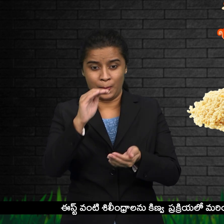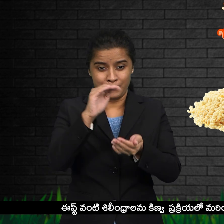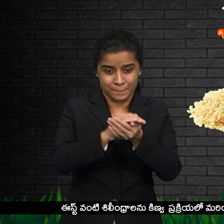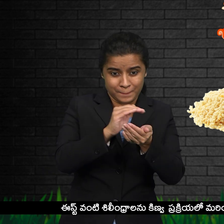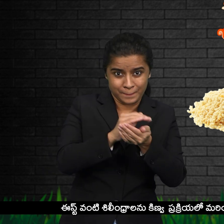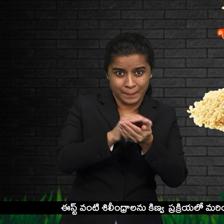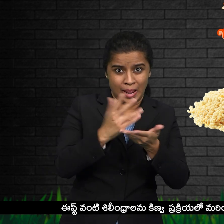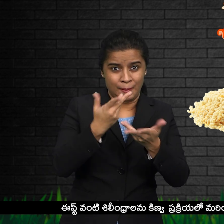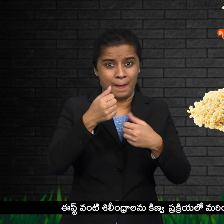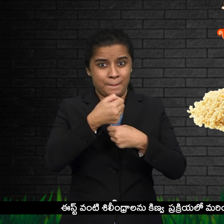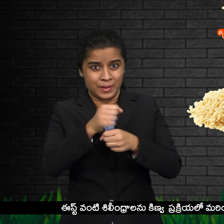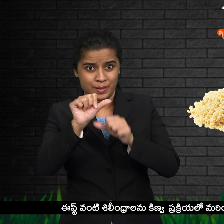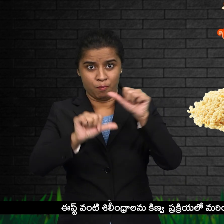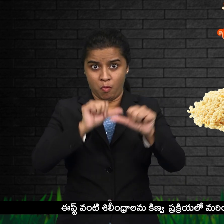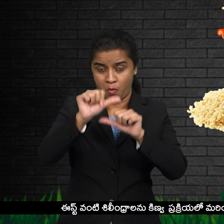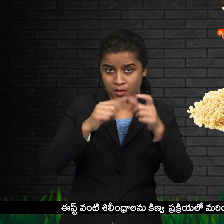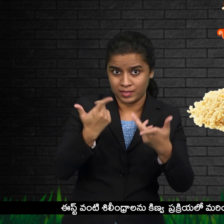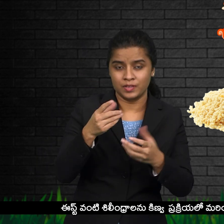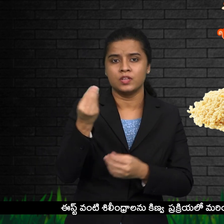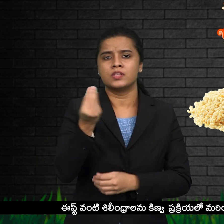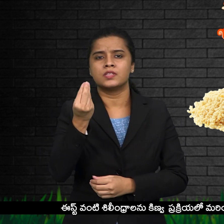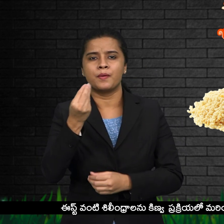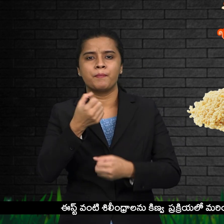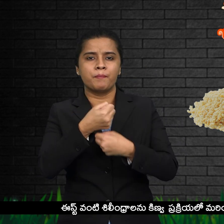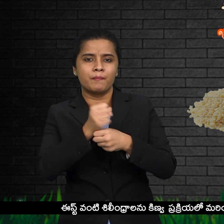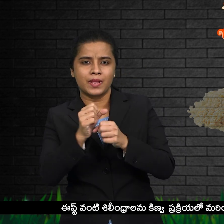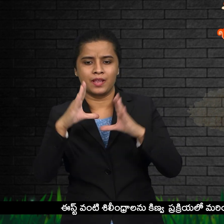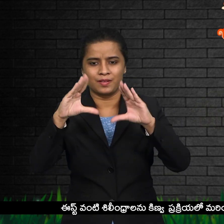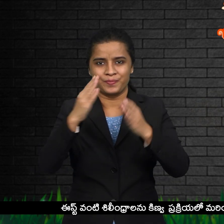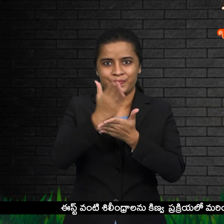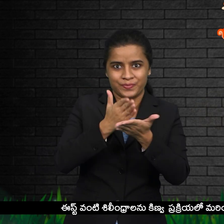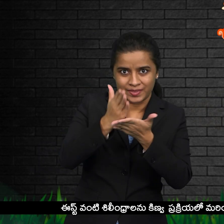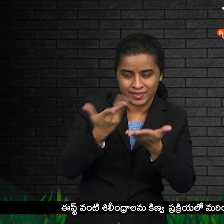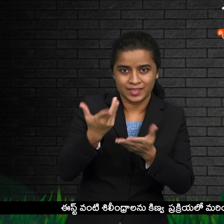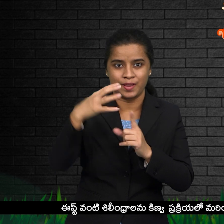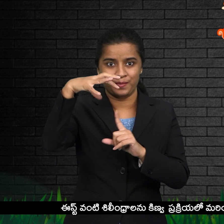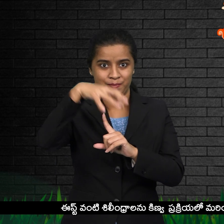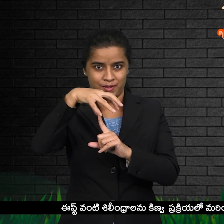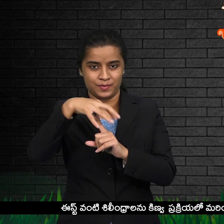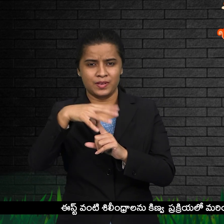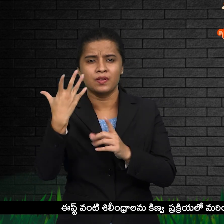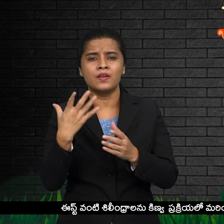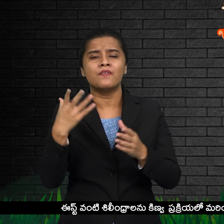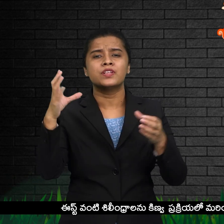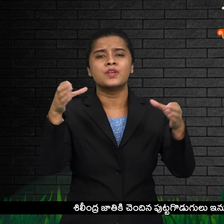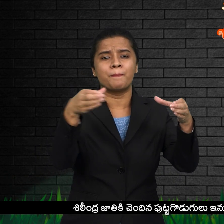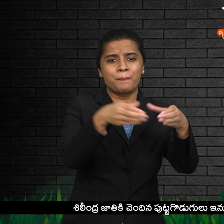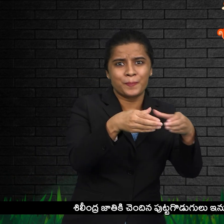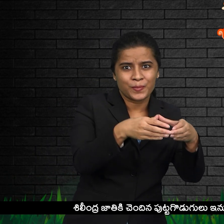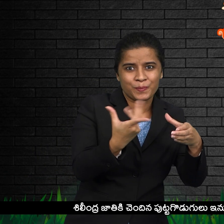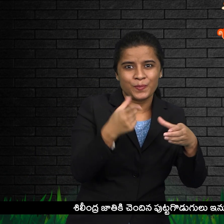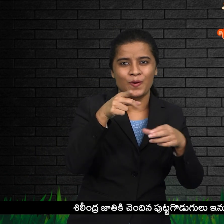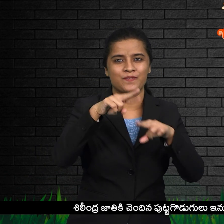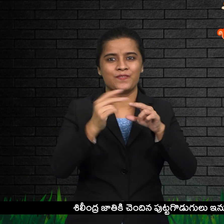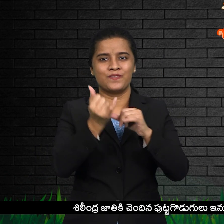ఈస్ట్ వంటి శిలీంధ్రాలను కిణ్వ ప్రక్రియలో మరియు కొన్ని రొట్టెలు తయారు చేయడానికి ఉపయోగిస్తారు.